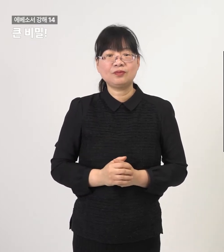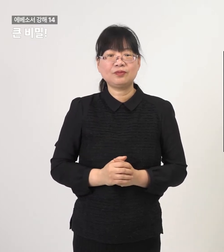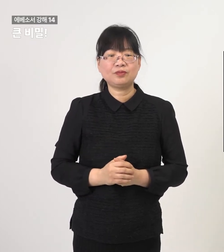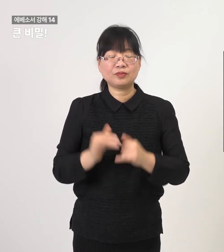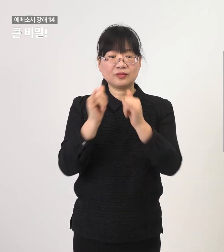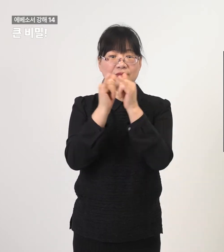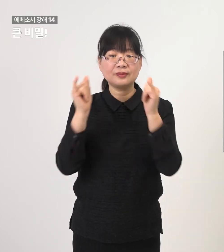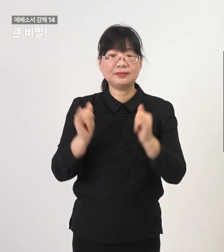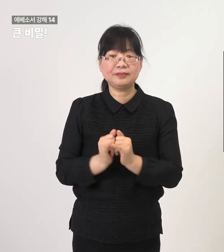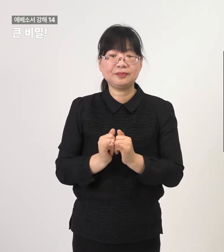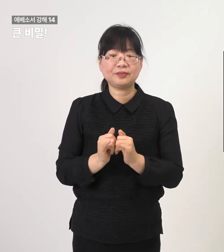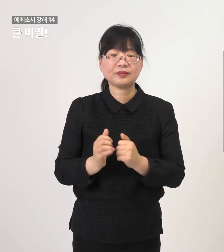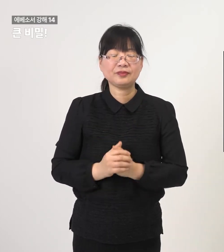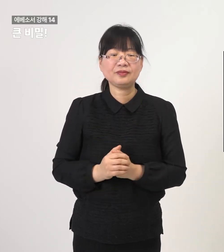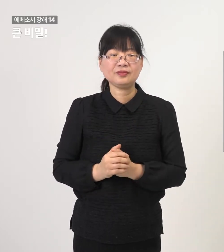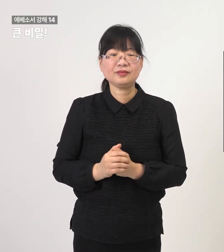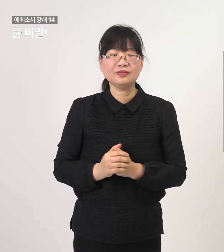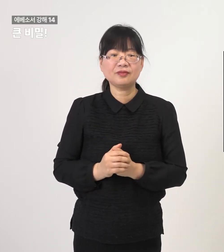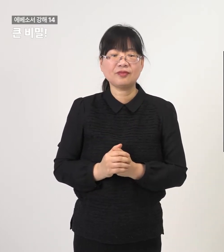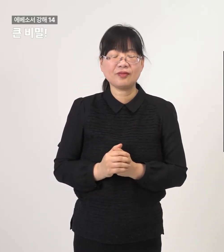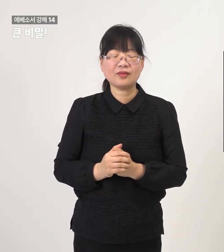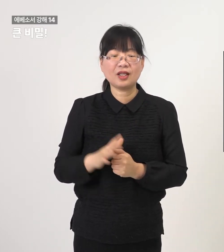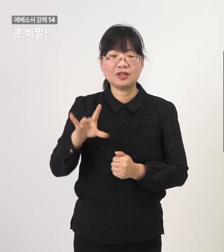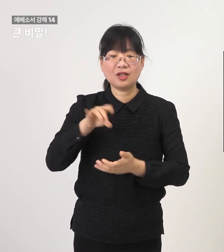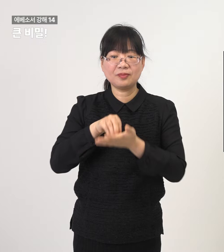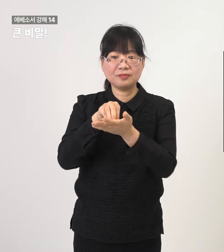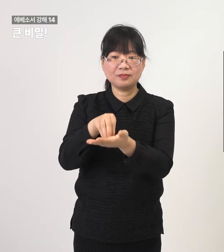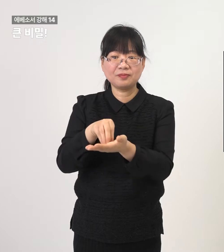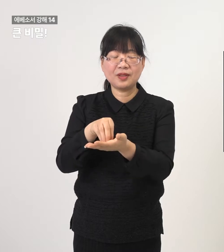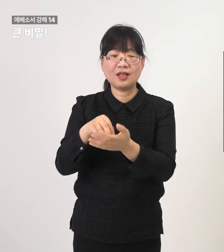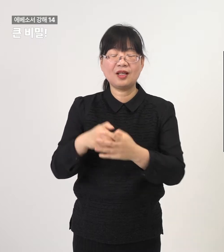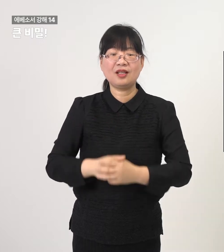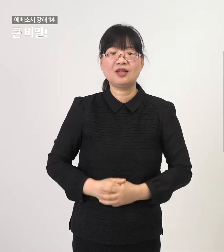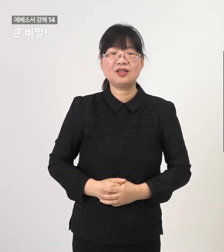사회에 막 발을 디딘 그